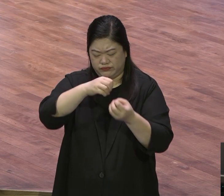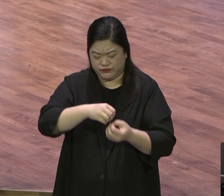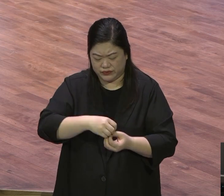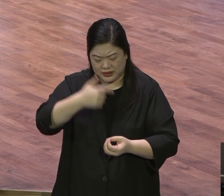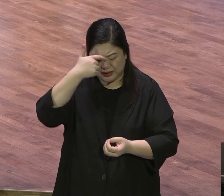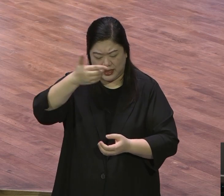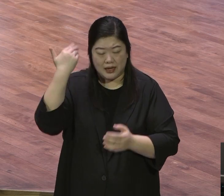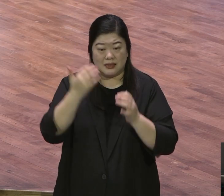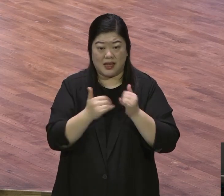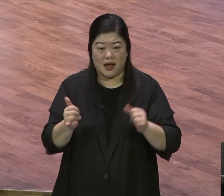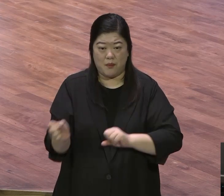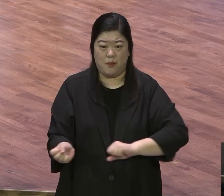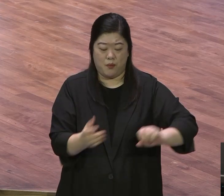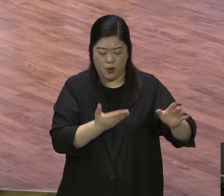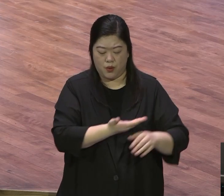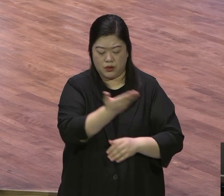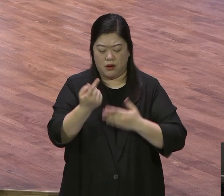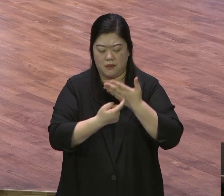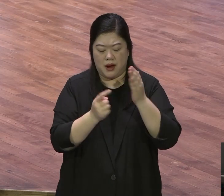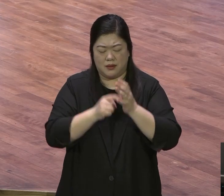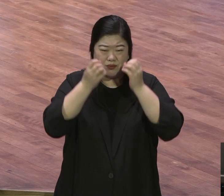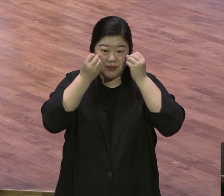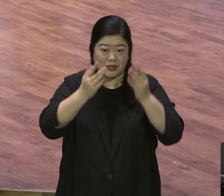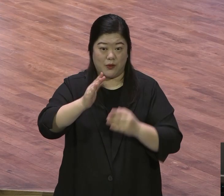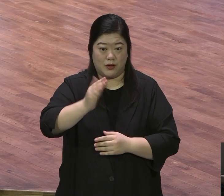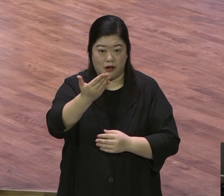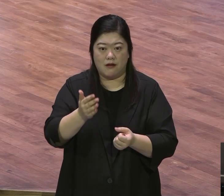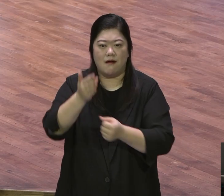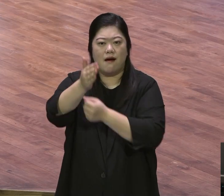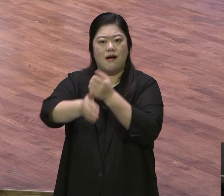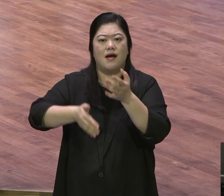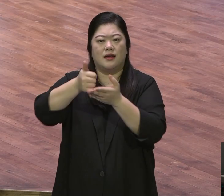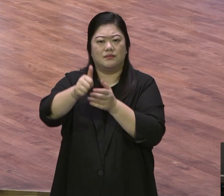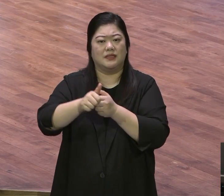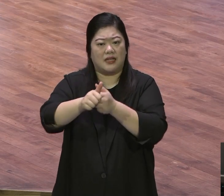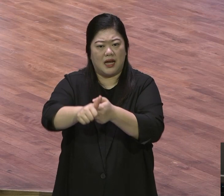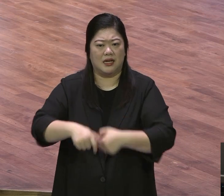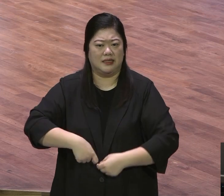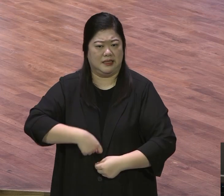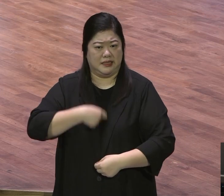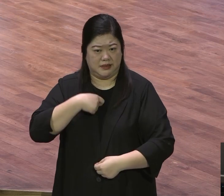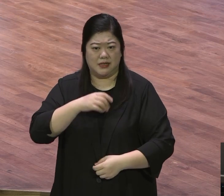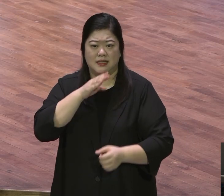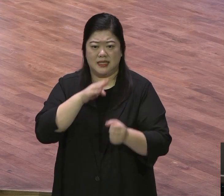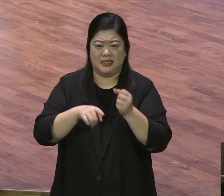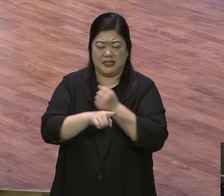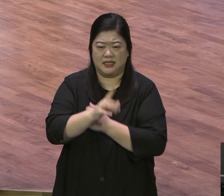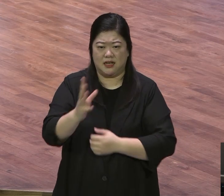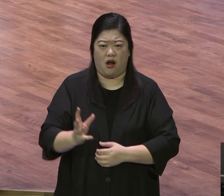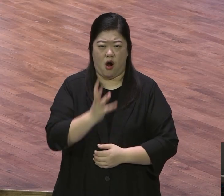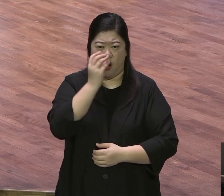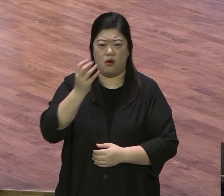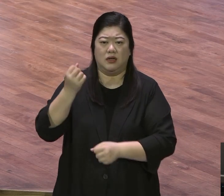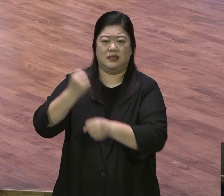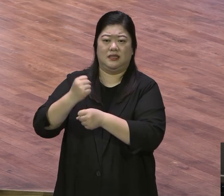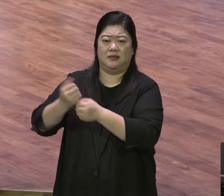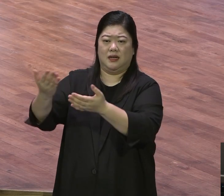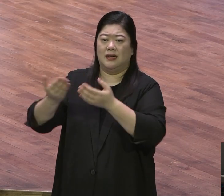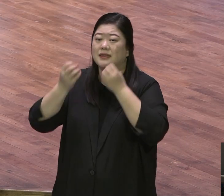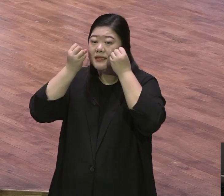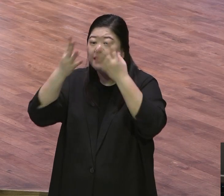벗어버리고 오직 너희의 신명이 새롭게 되어 하나님을 따라 의와 진리의 거룩함으로 지어심을 받은